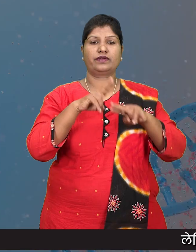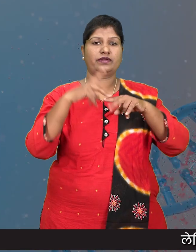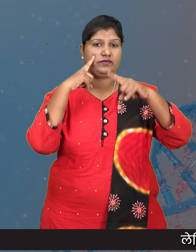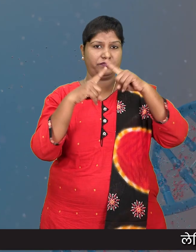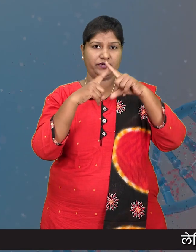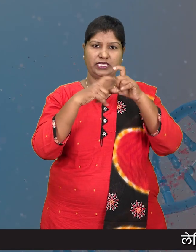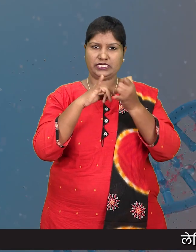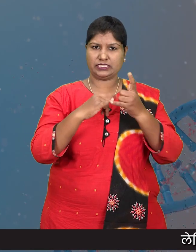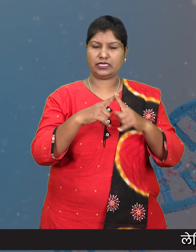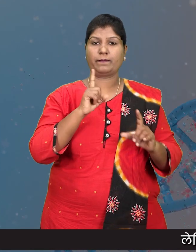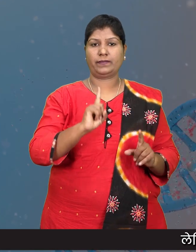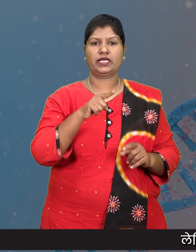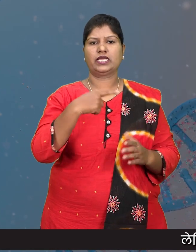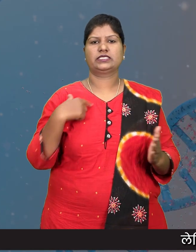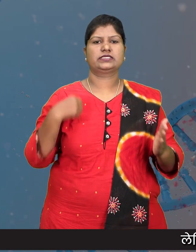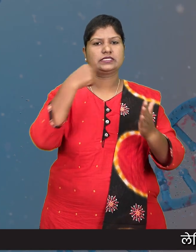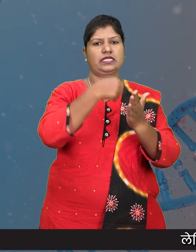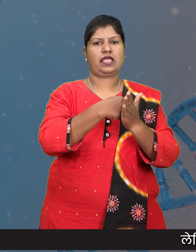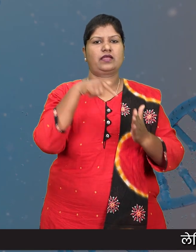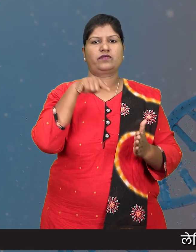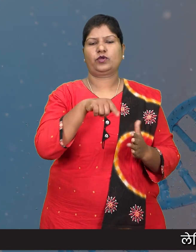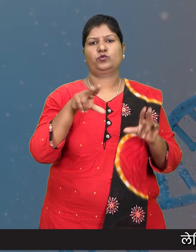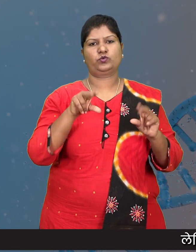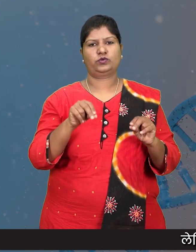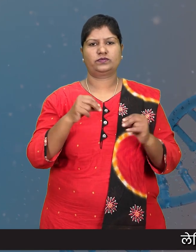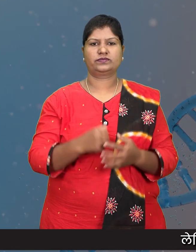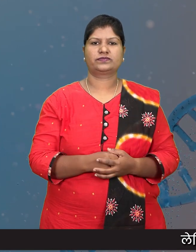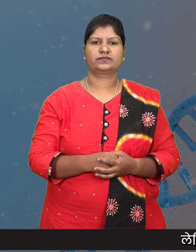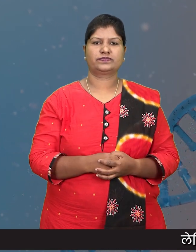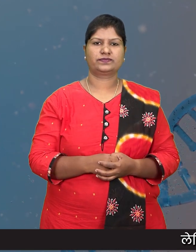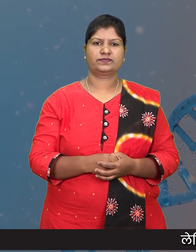लेकिन उनके आगमन की नहीं।